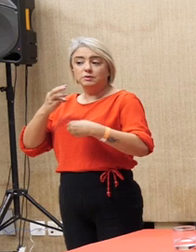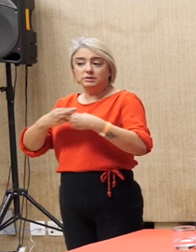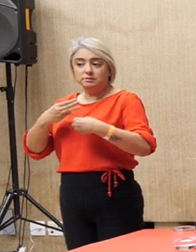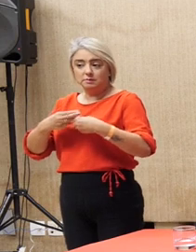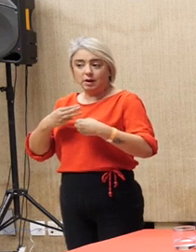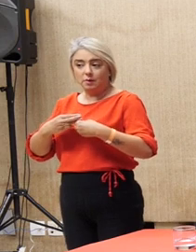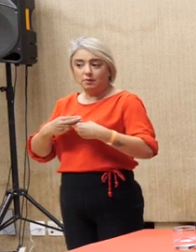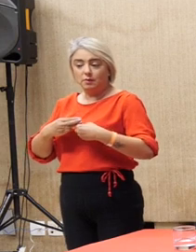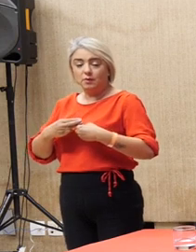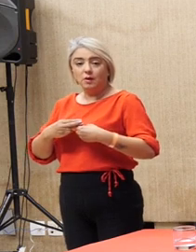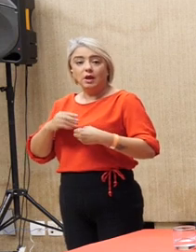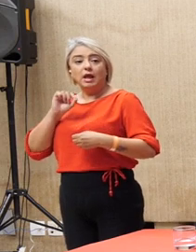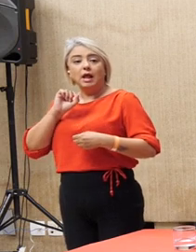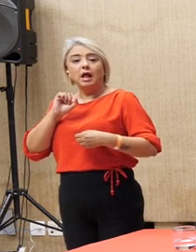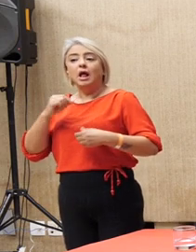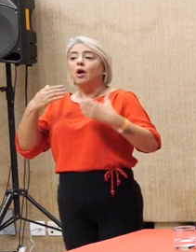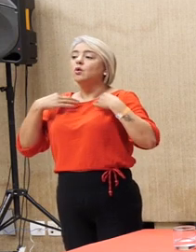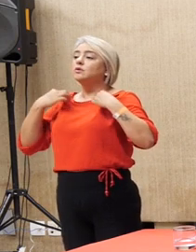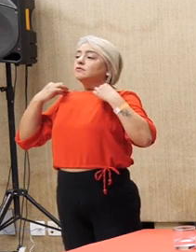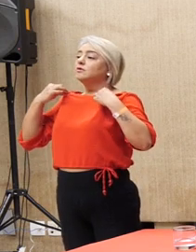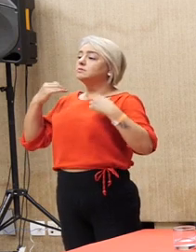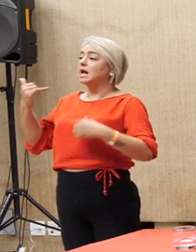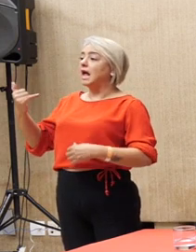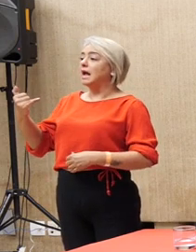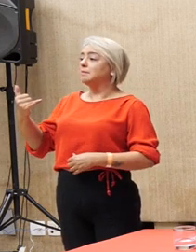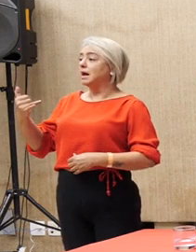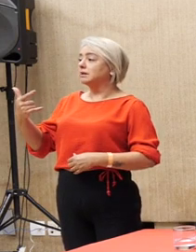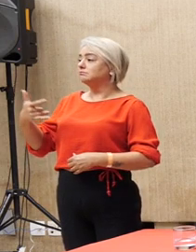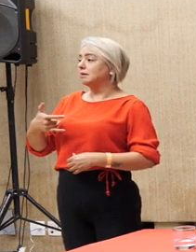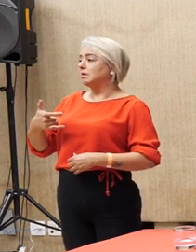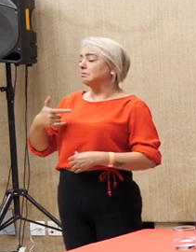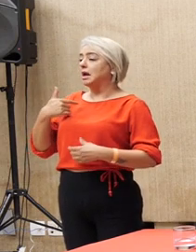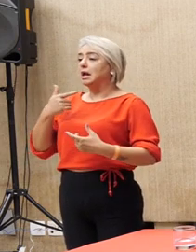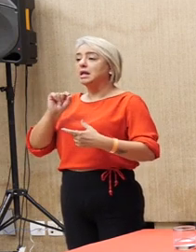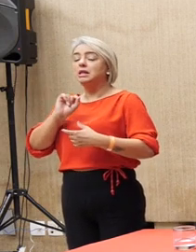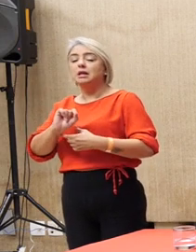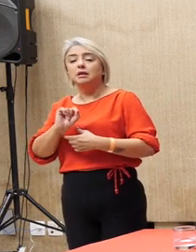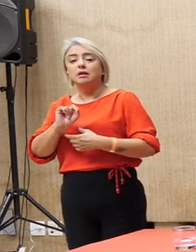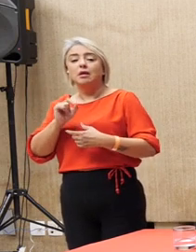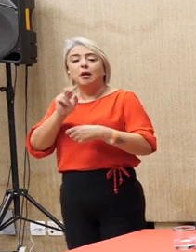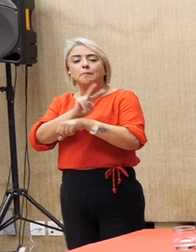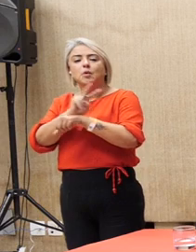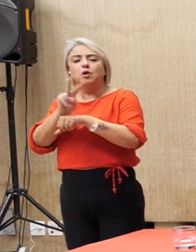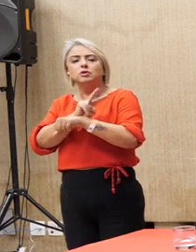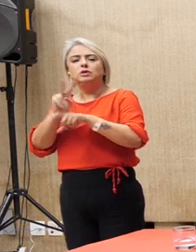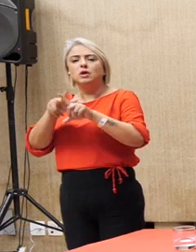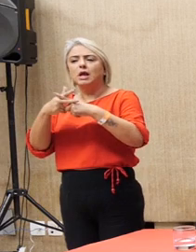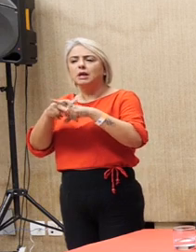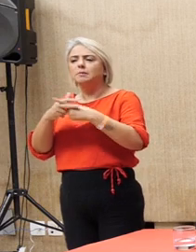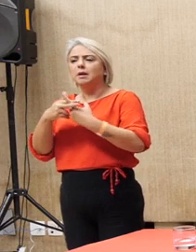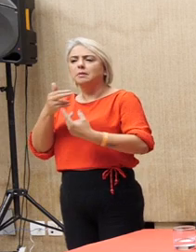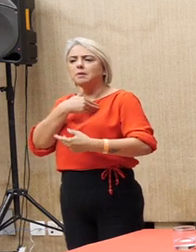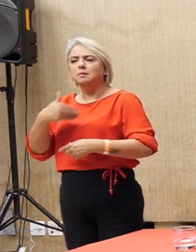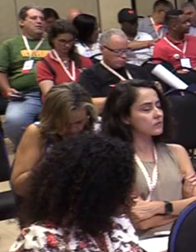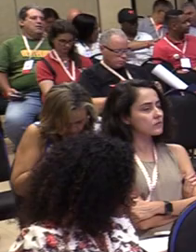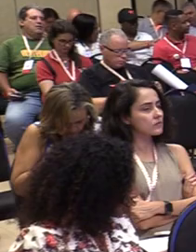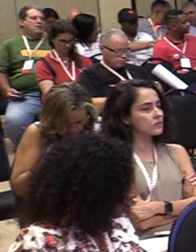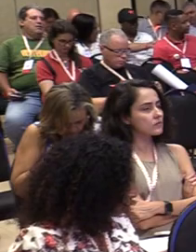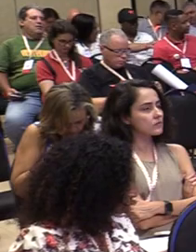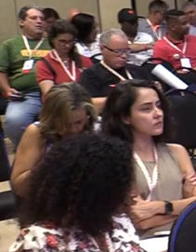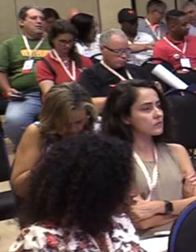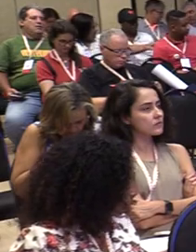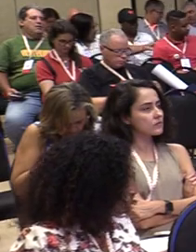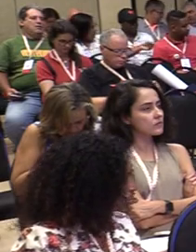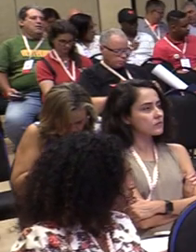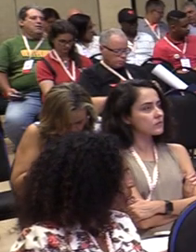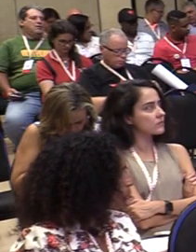né? Instituições de caráter civil uniformizadas, armadas, que se encarregam não apenas de proteção dos equipamentos públicos, mas também de cuidar de